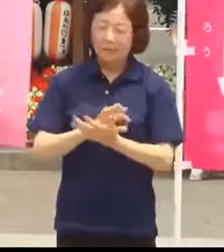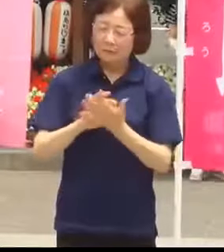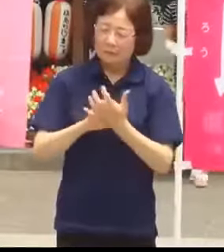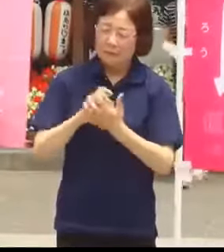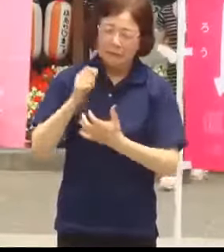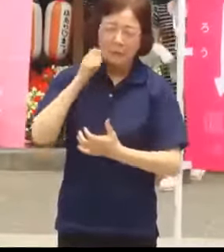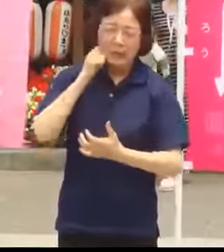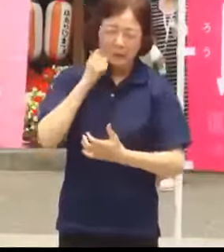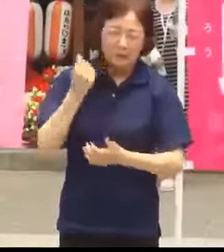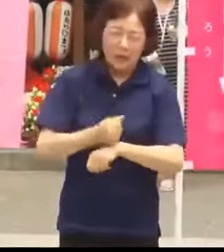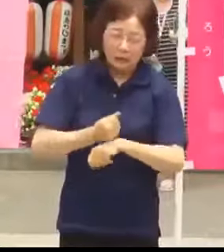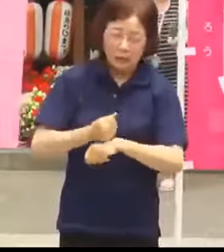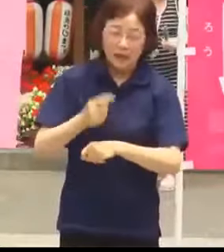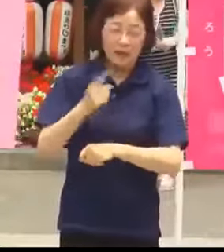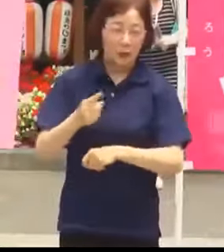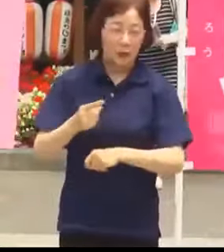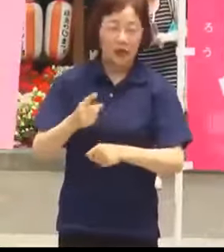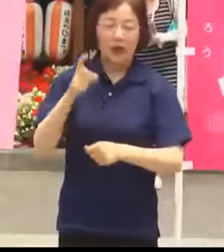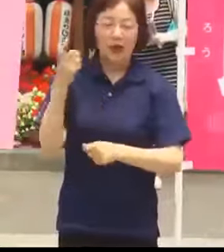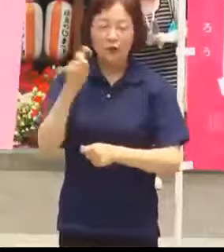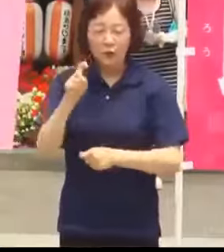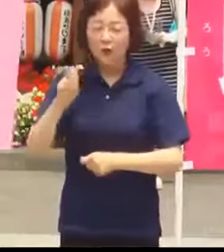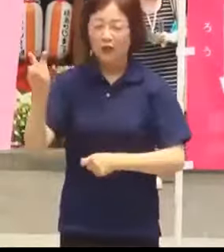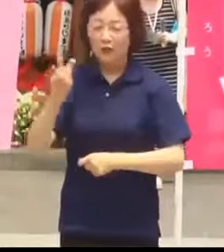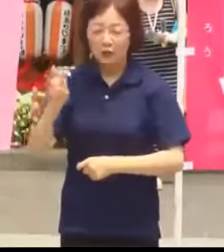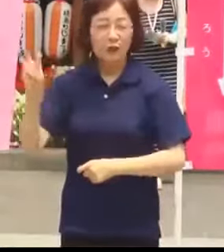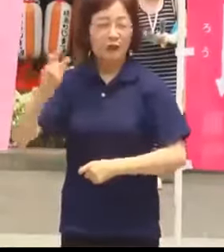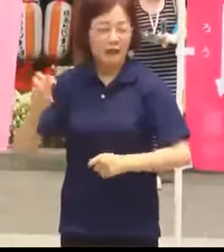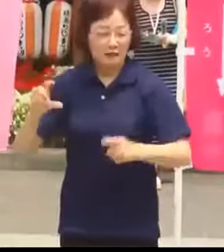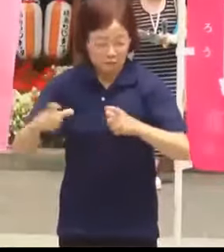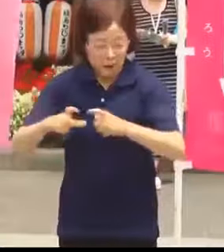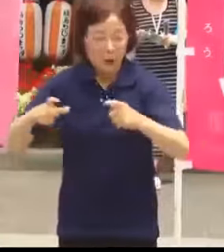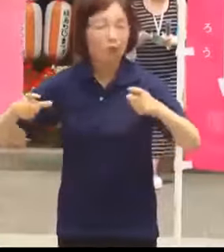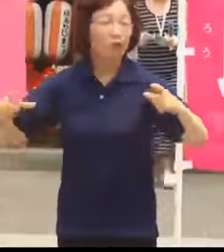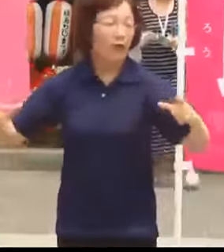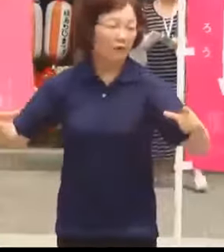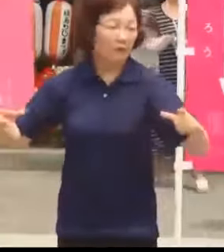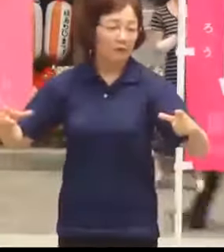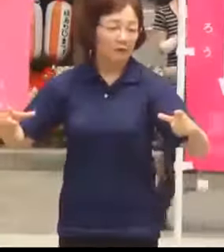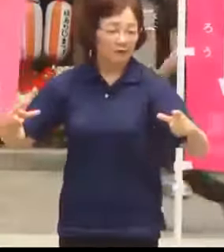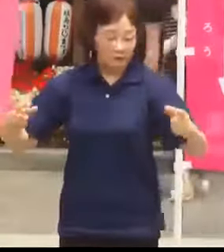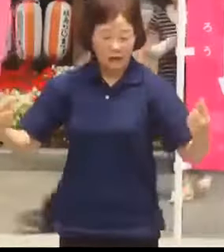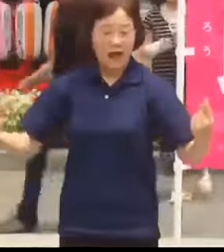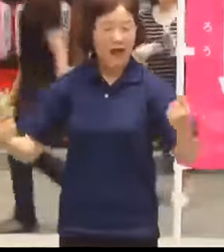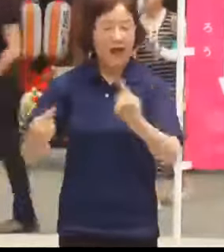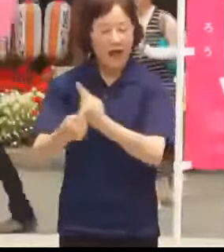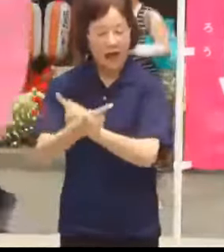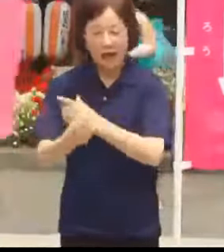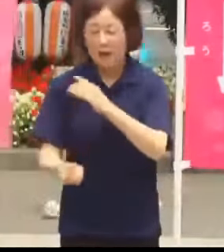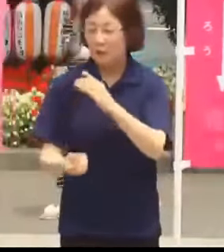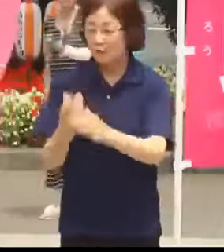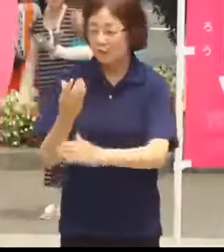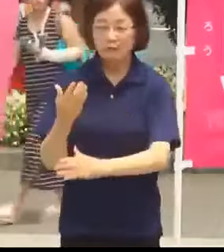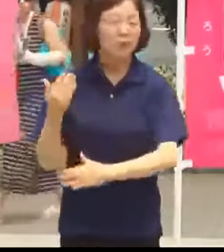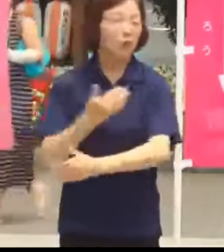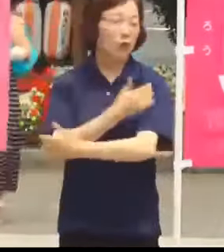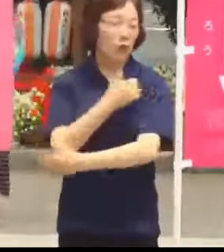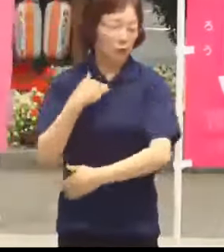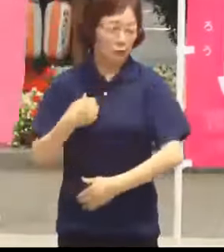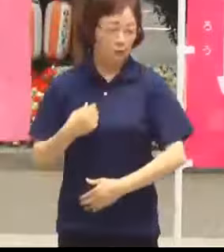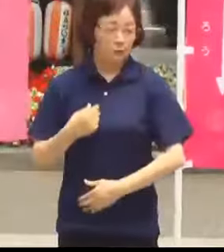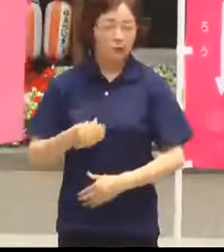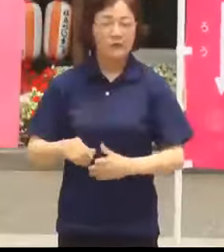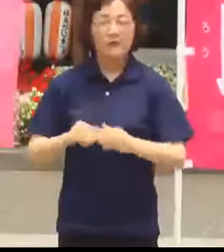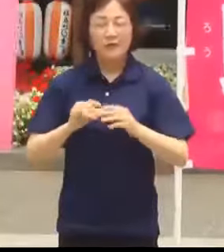なく1220人30人で増えていくことによって私は変化が生まれていくと思うんですだからこそ